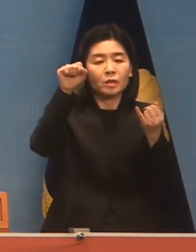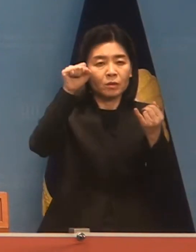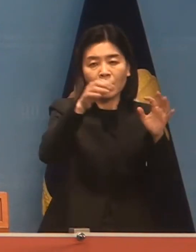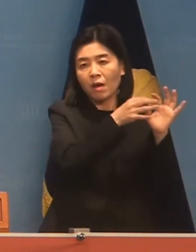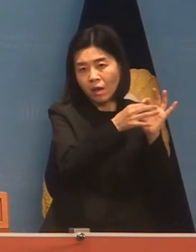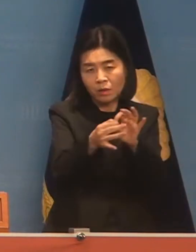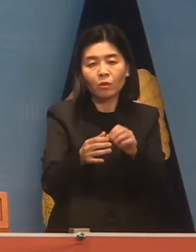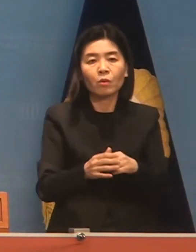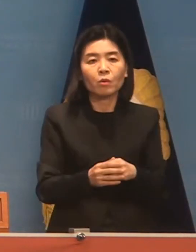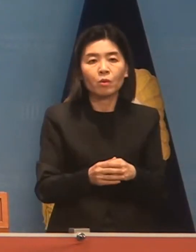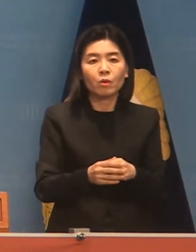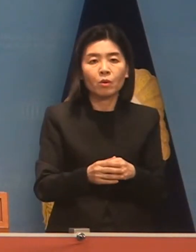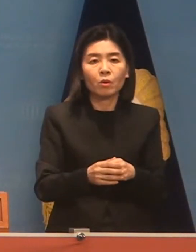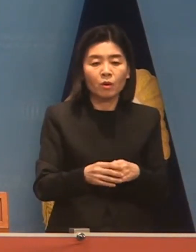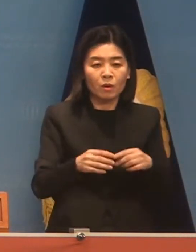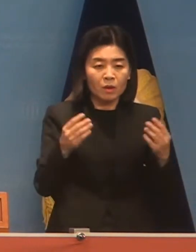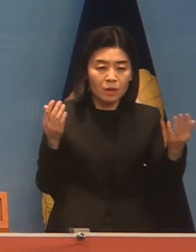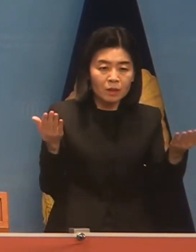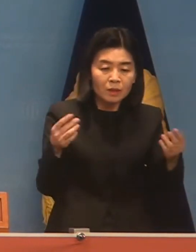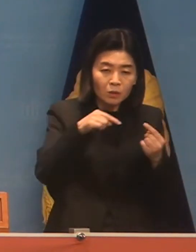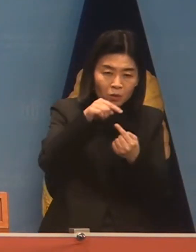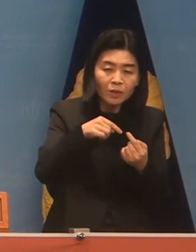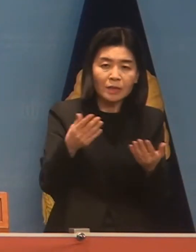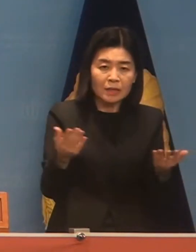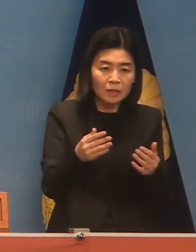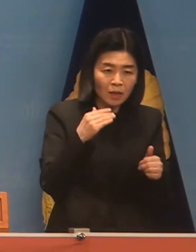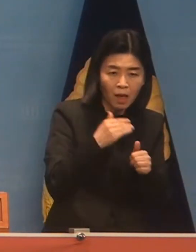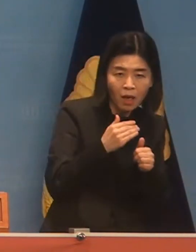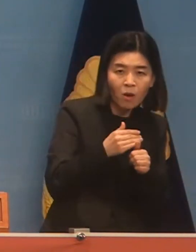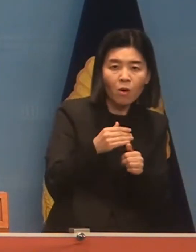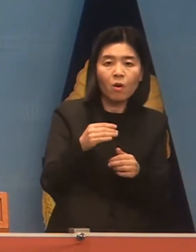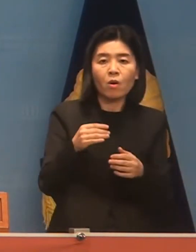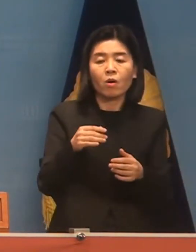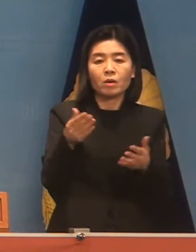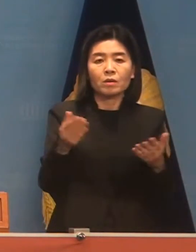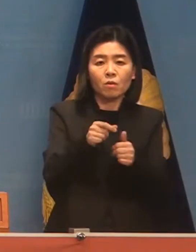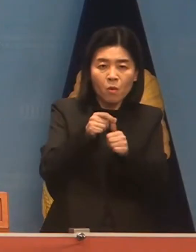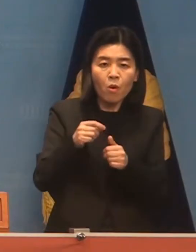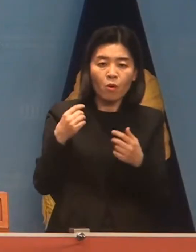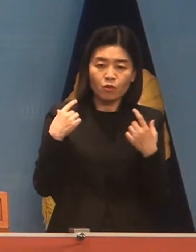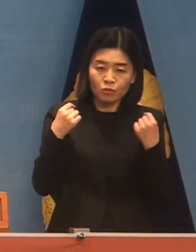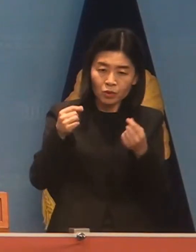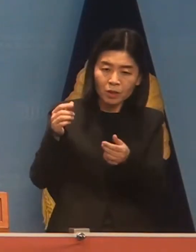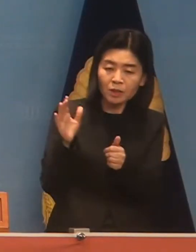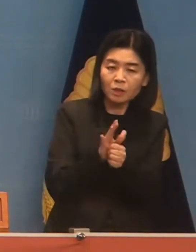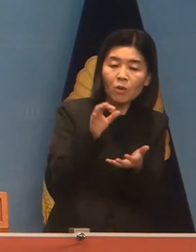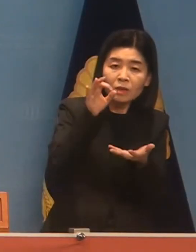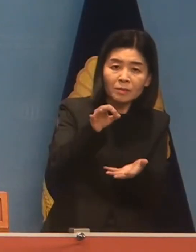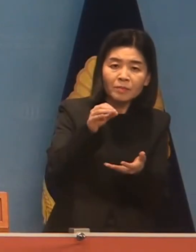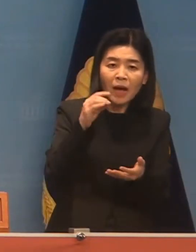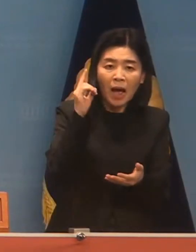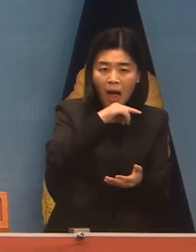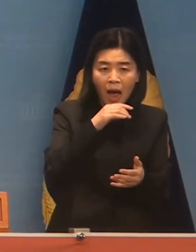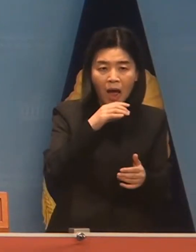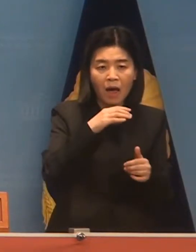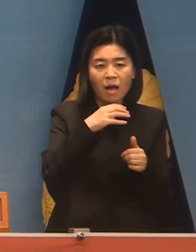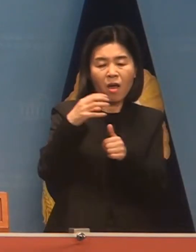세종호텔은 정리해고제와 고용유지 지원금 제도의 허점을 악용하여 노동자의 생존권을 파괴했습니다.